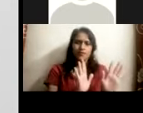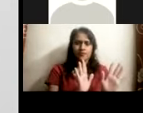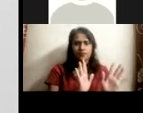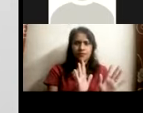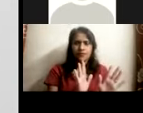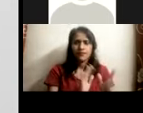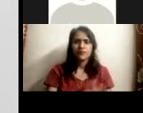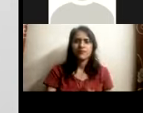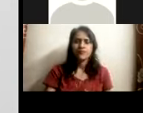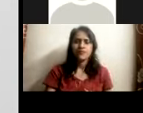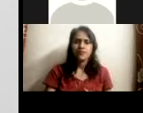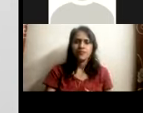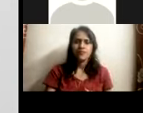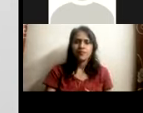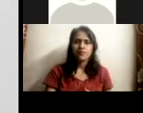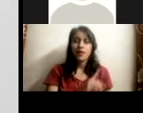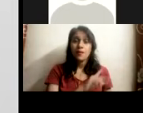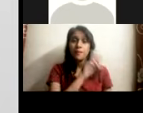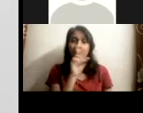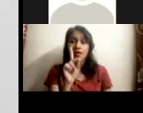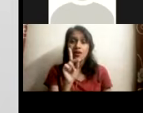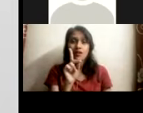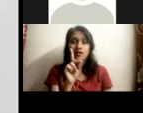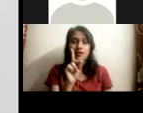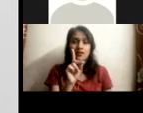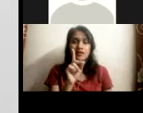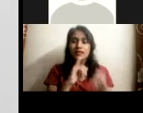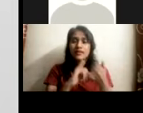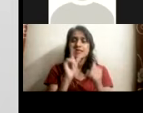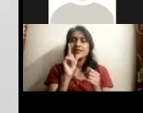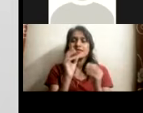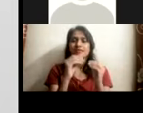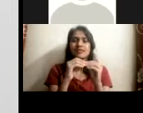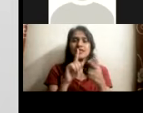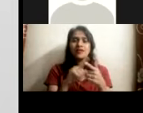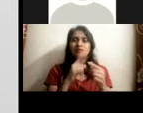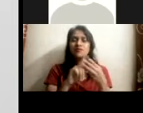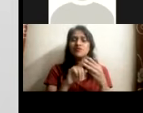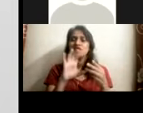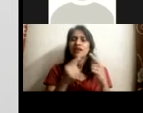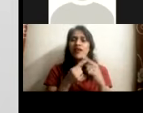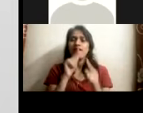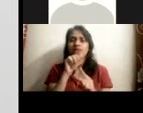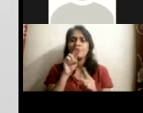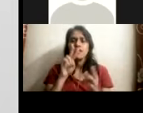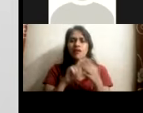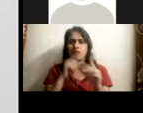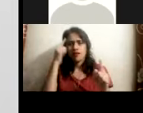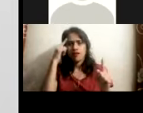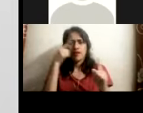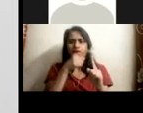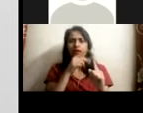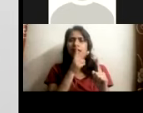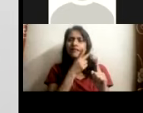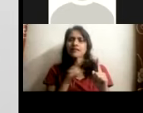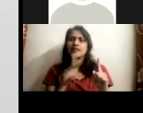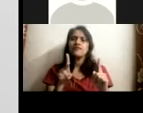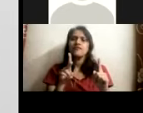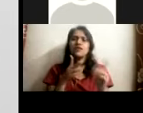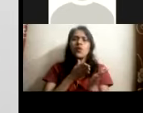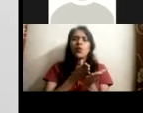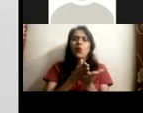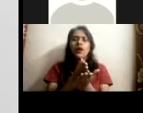है. तो ऑब्जेक्टिविस्ट एंटोलॉजी कहता है कि यही एक व्यू है which exists. Okay, ये एक सच है which exists, and all the